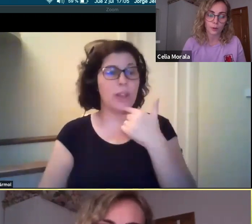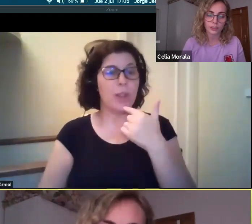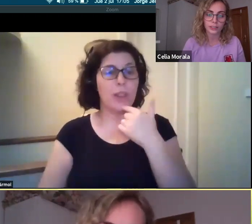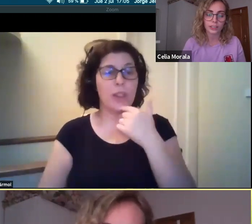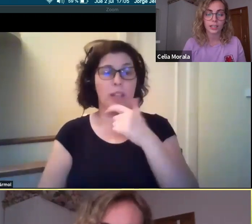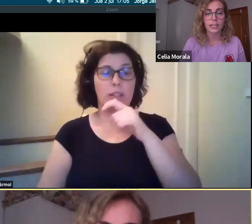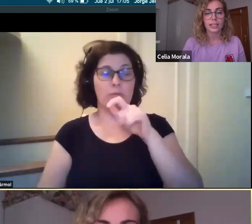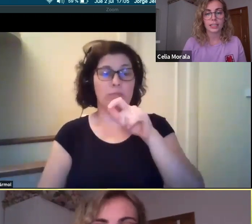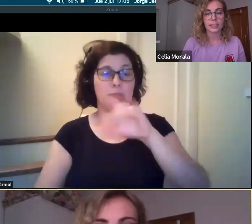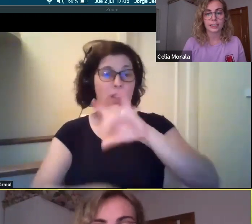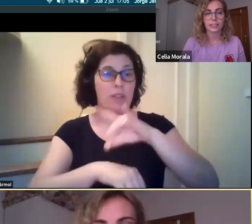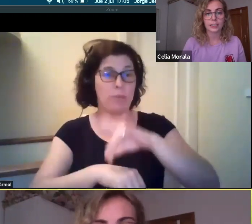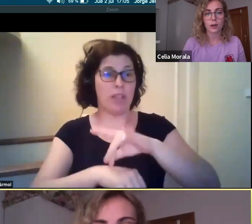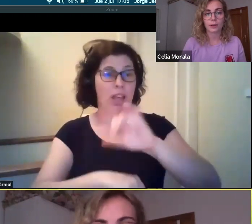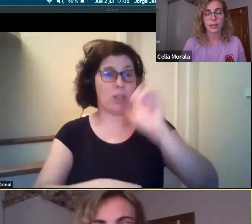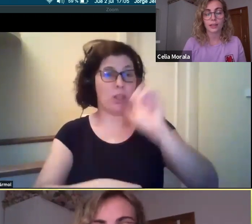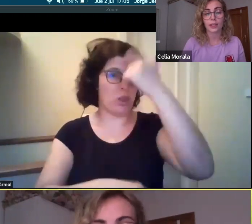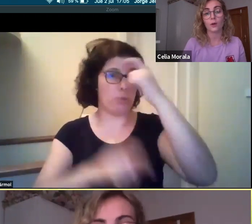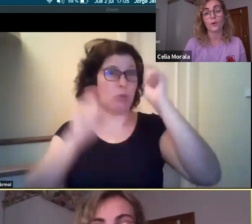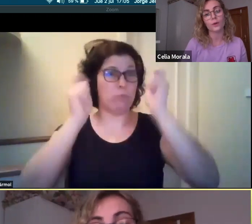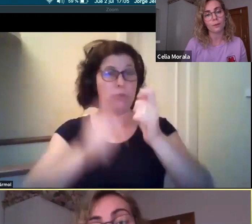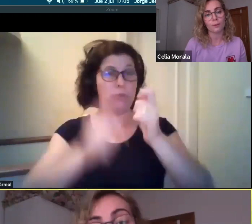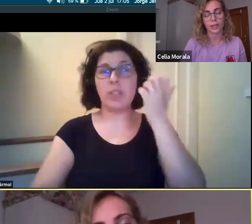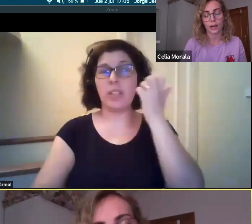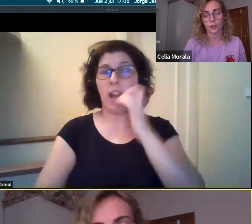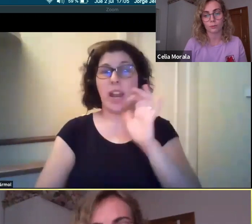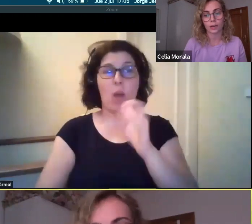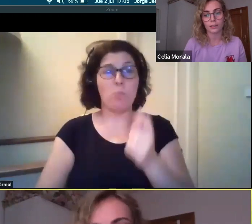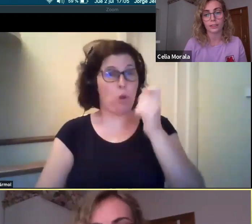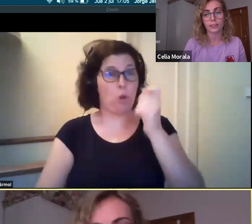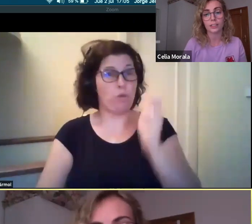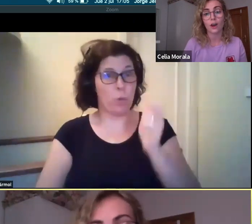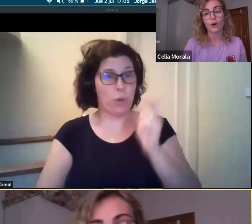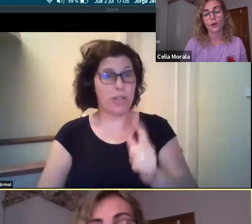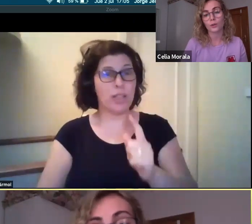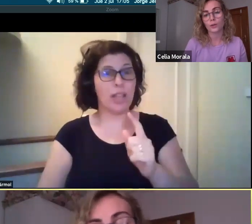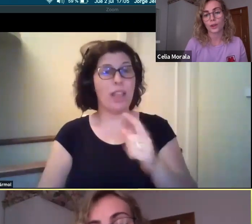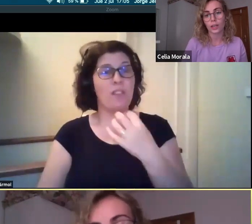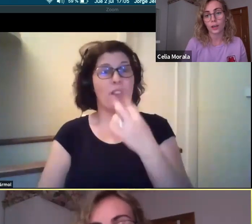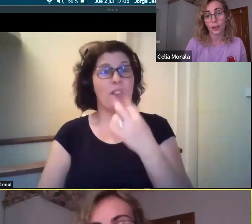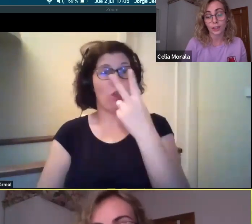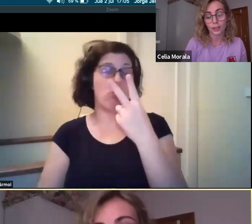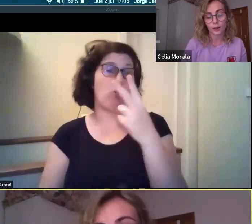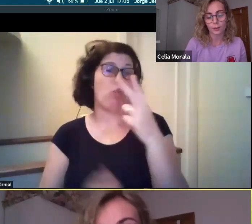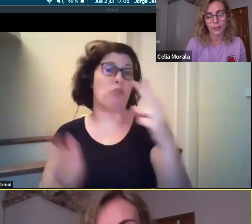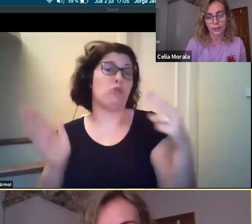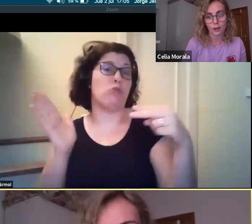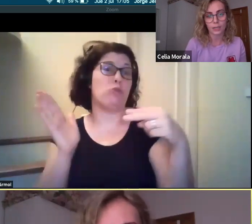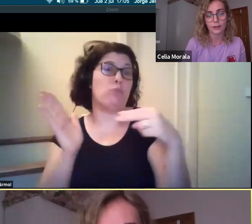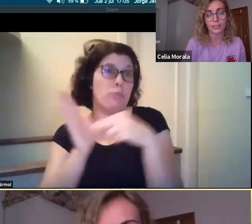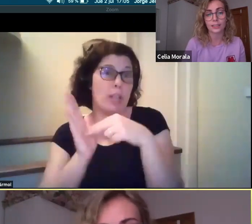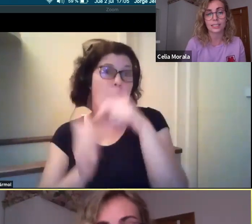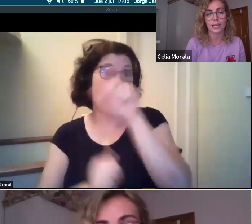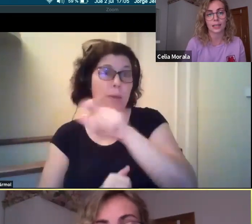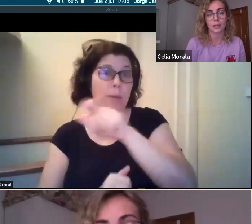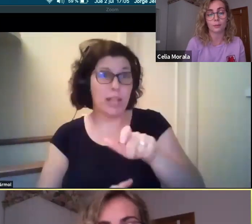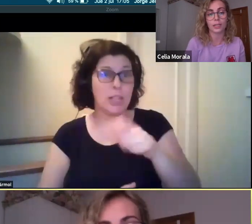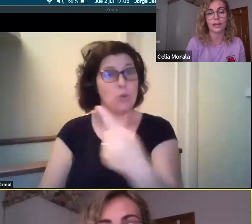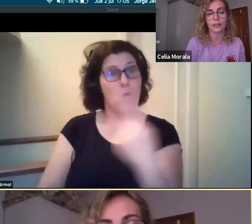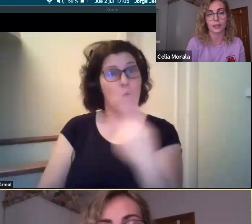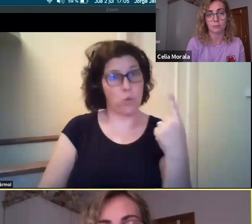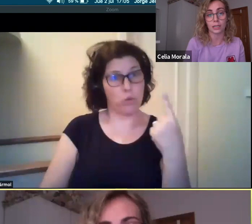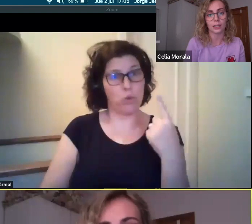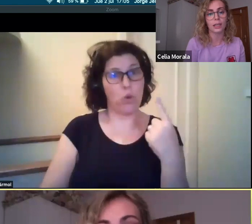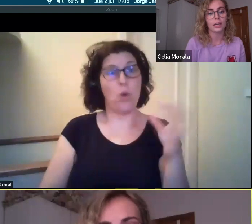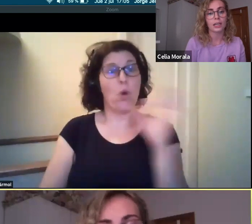poco frecuente, tiene que tener una prevalencia de 1 por cada 2.000 habitantes o incluso 5.000 habitantes de cada 5.000 y